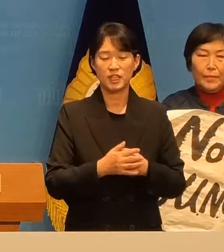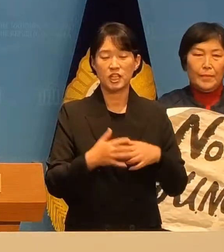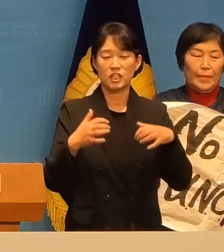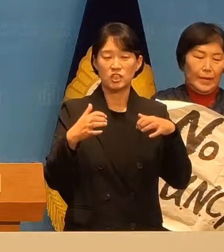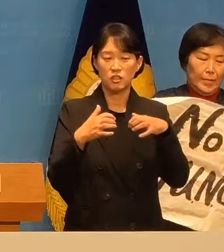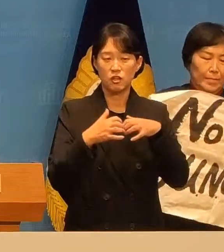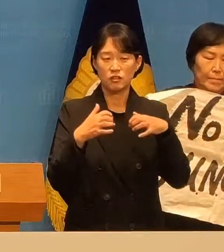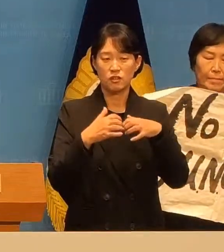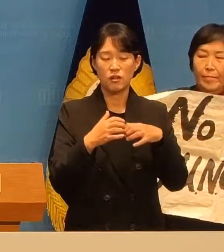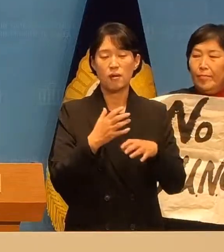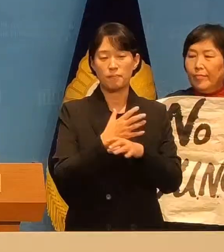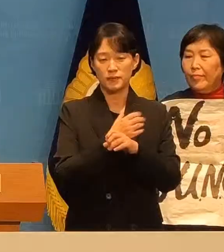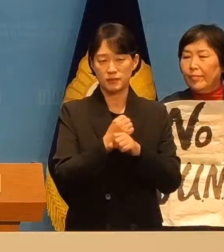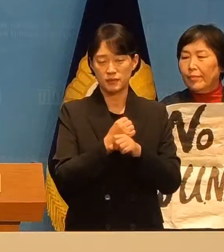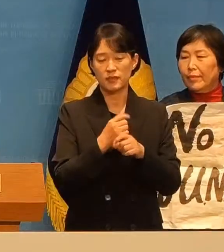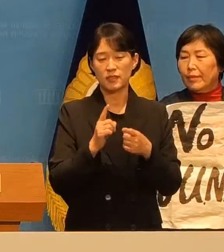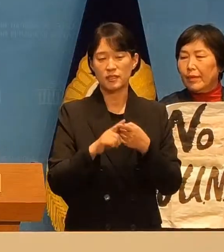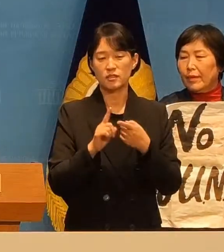정전협정에 근거해서